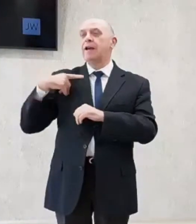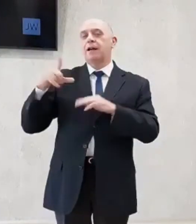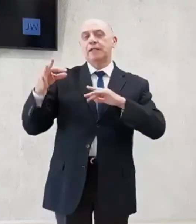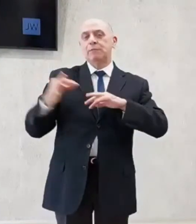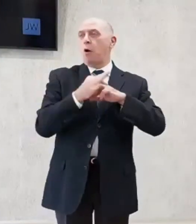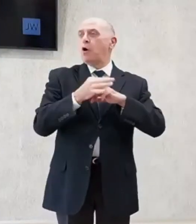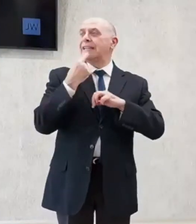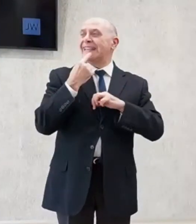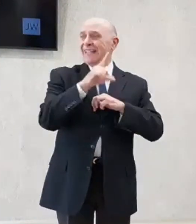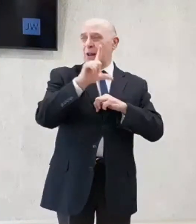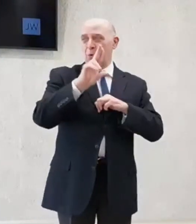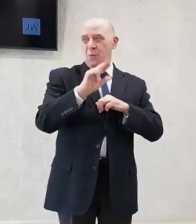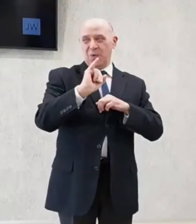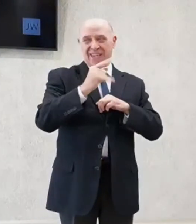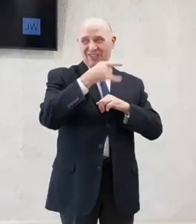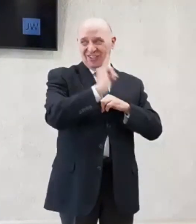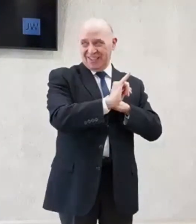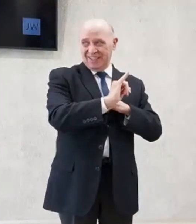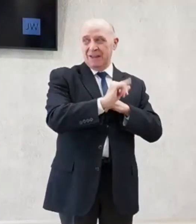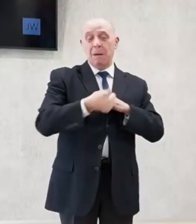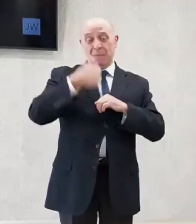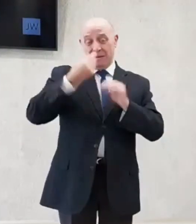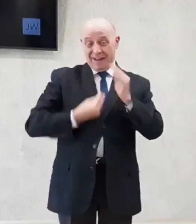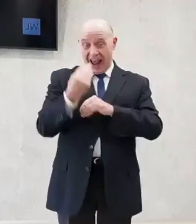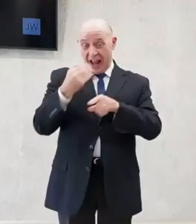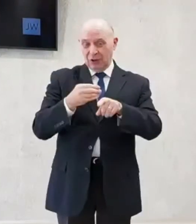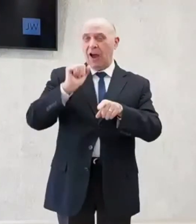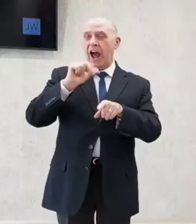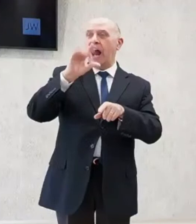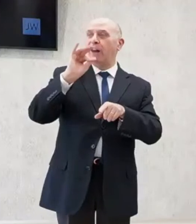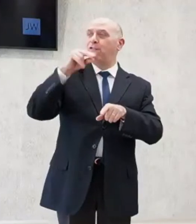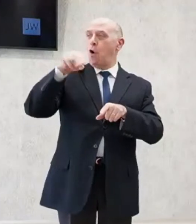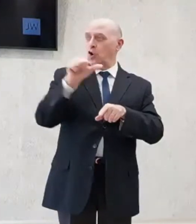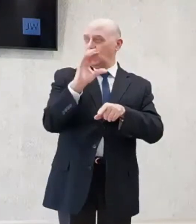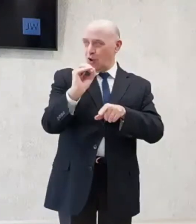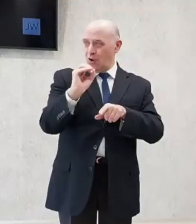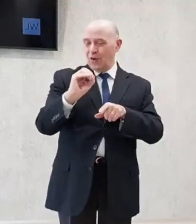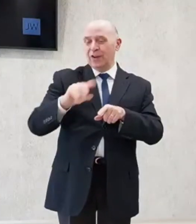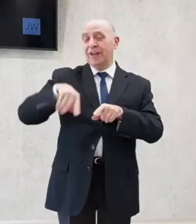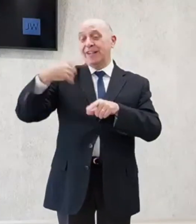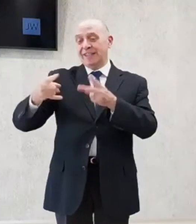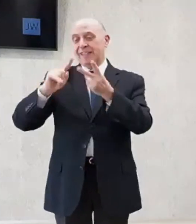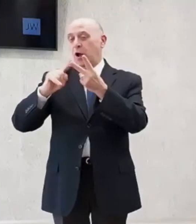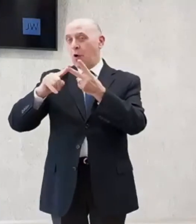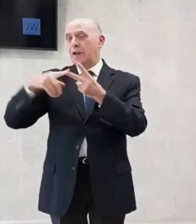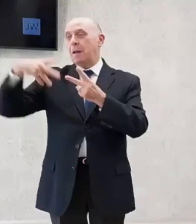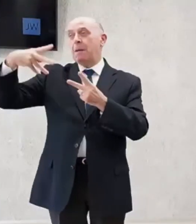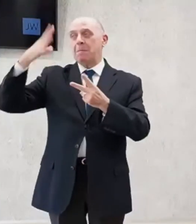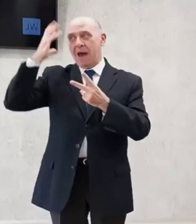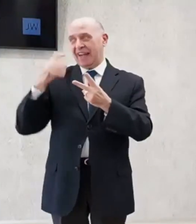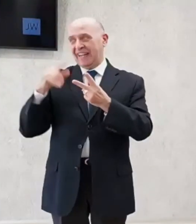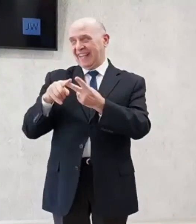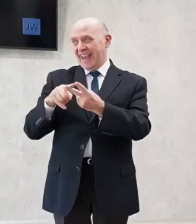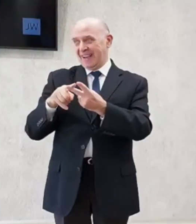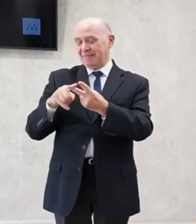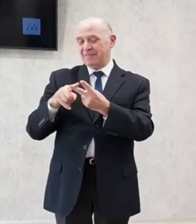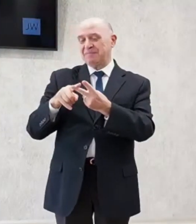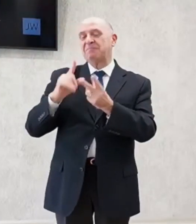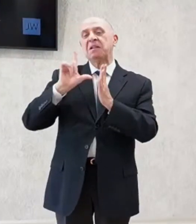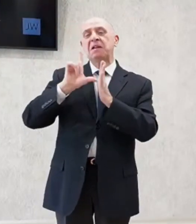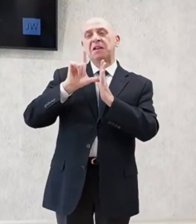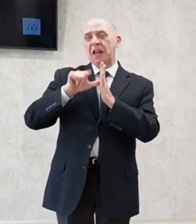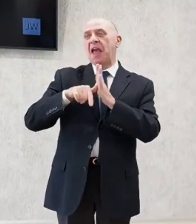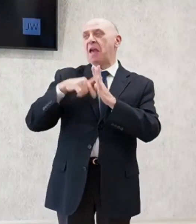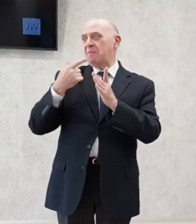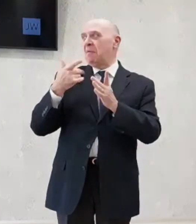alla nascita prima di Alfonso poi di Maria e con il tempo divenne particolarmente